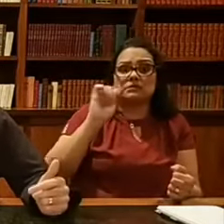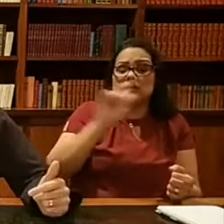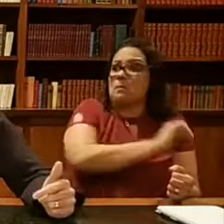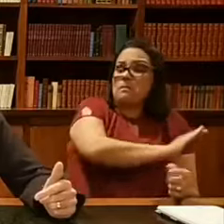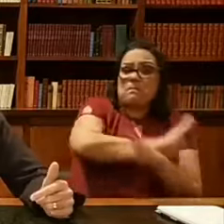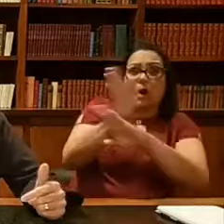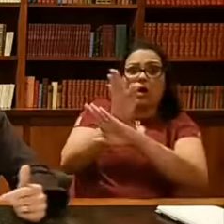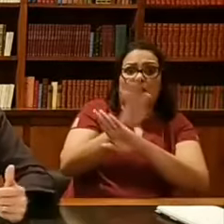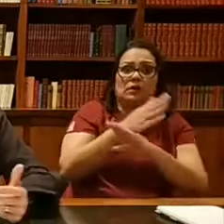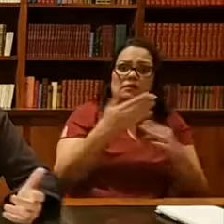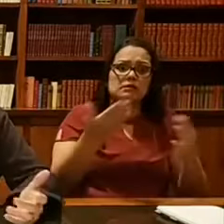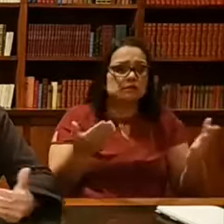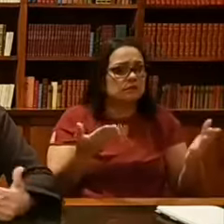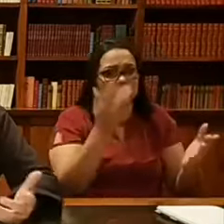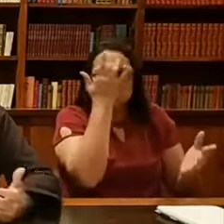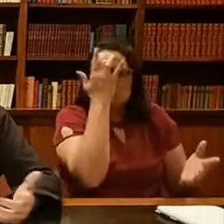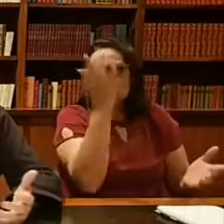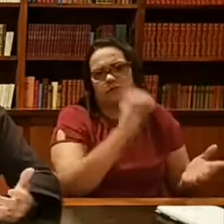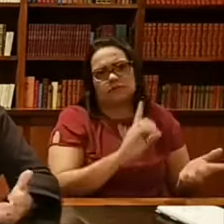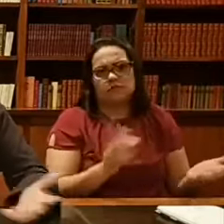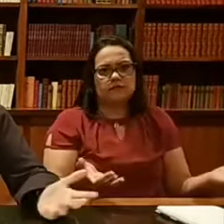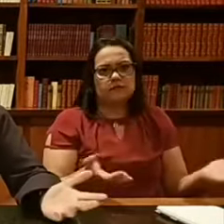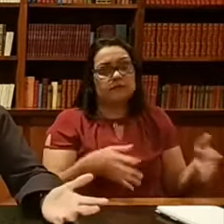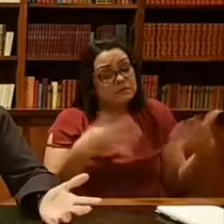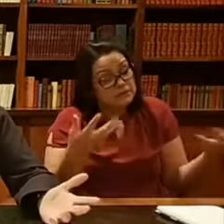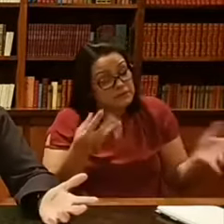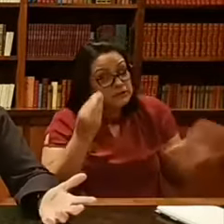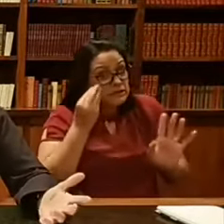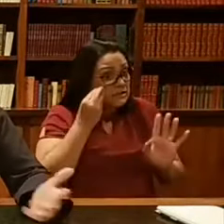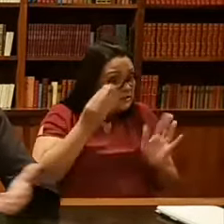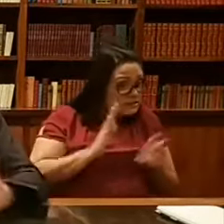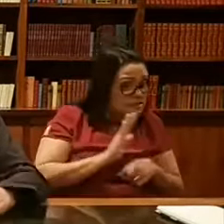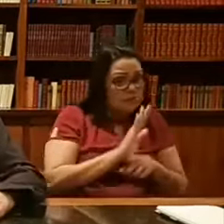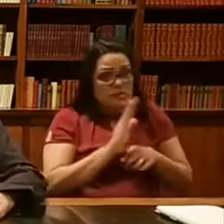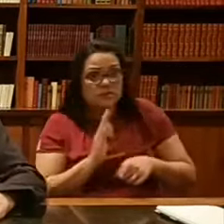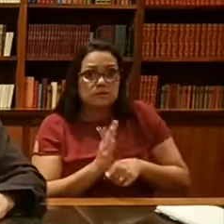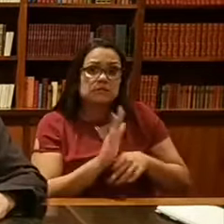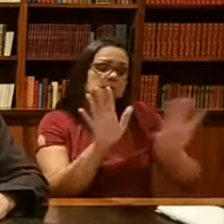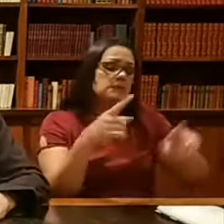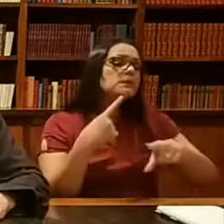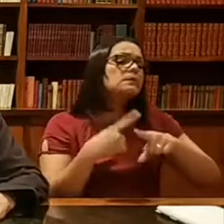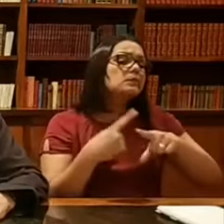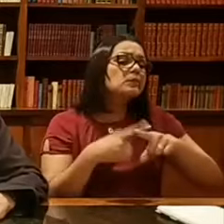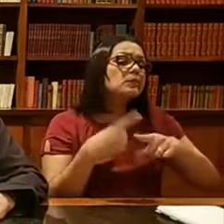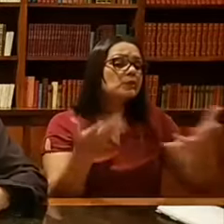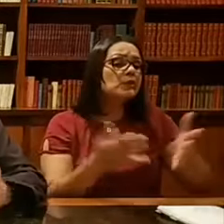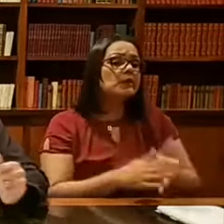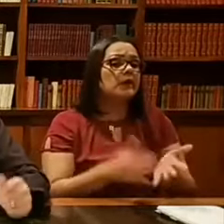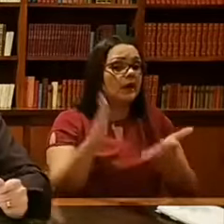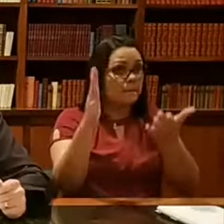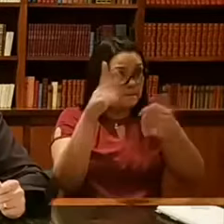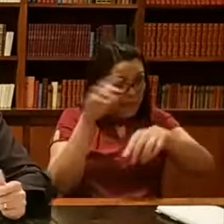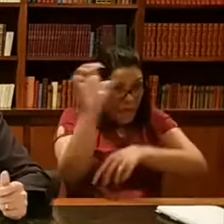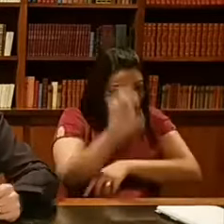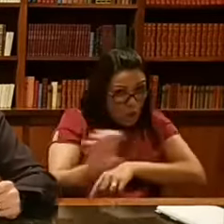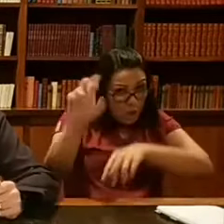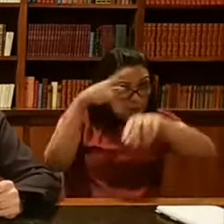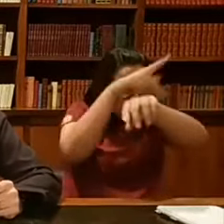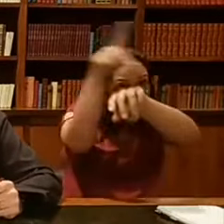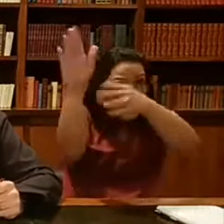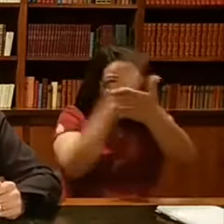Tá? Agora, a gente faz o possível. Agora, por que alguns países da Europa batem na